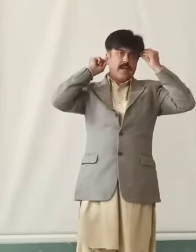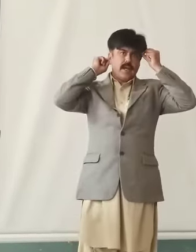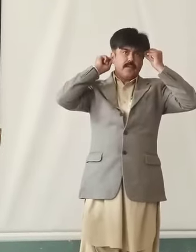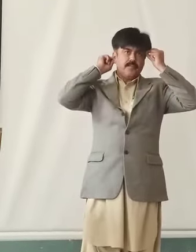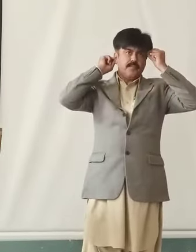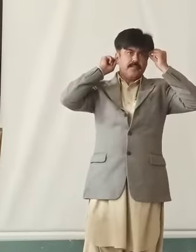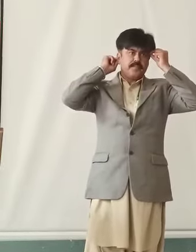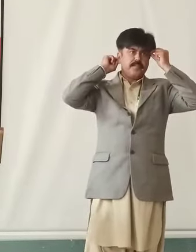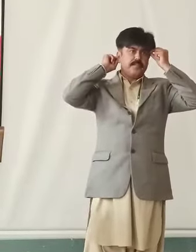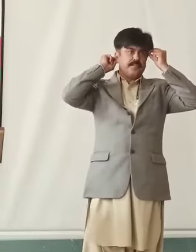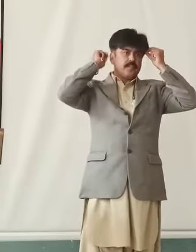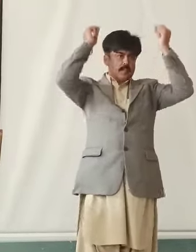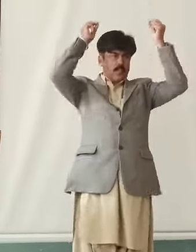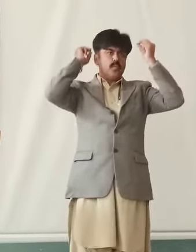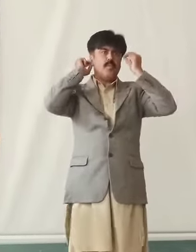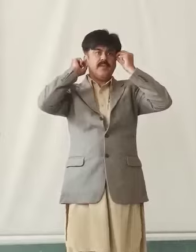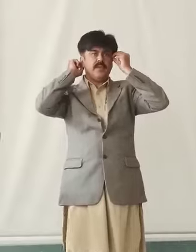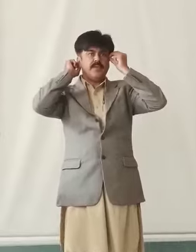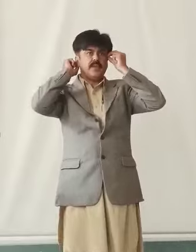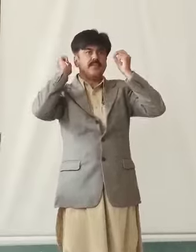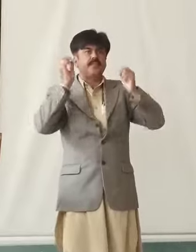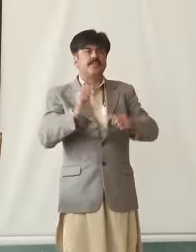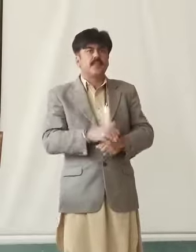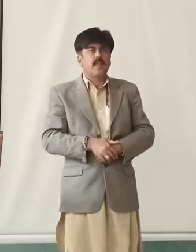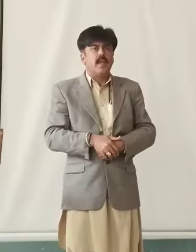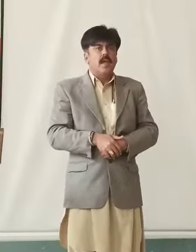वाइब्रेटर, ऊपर से नीचे,